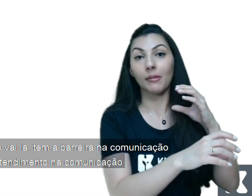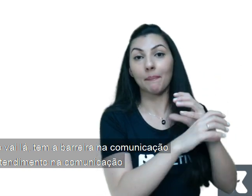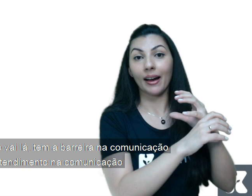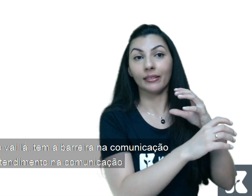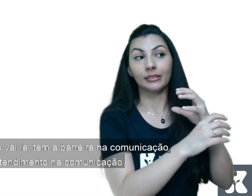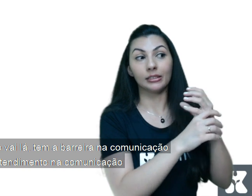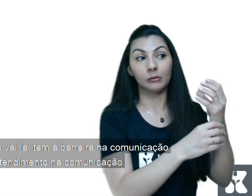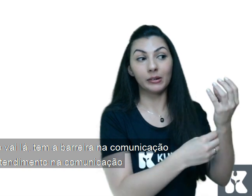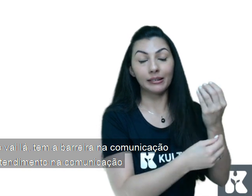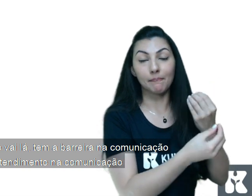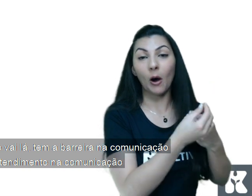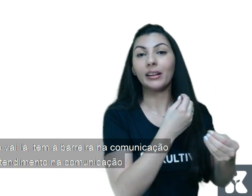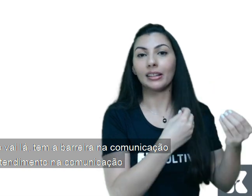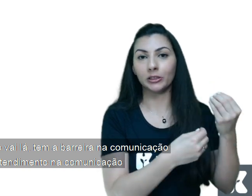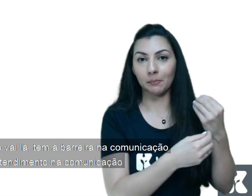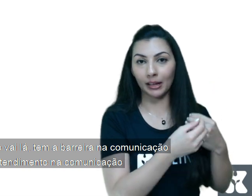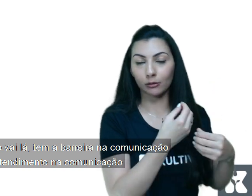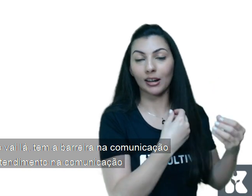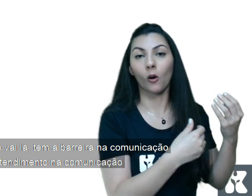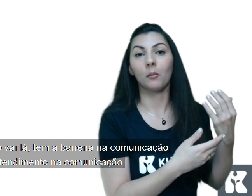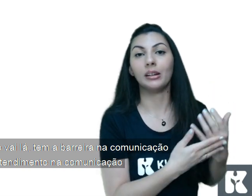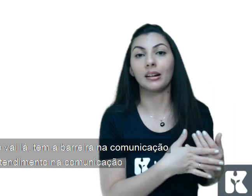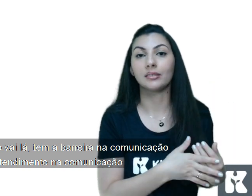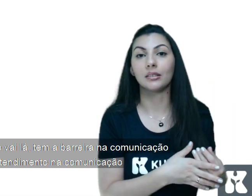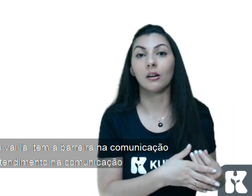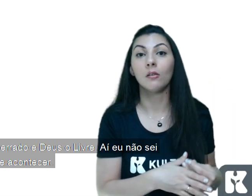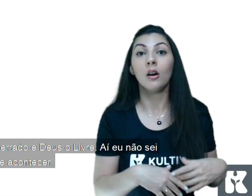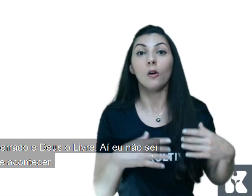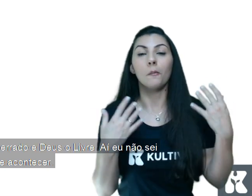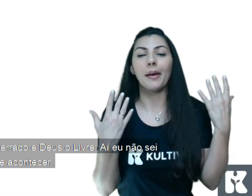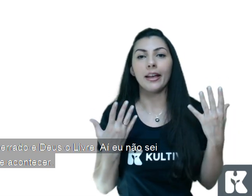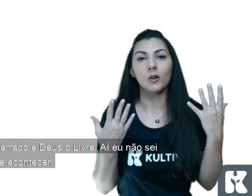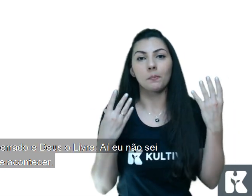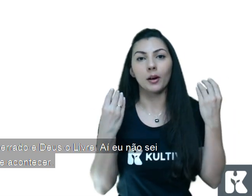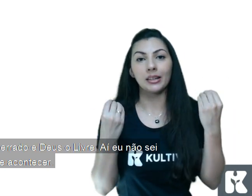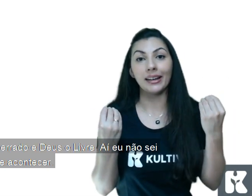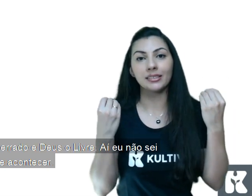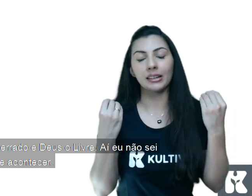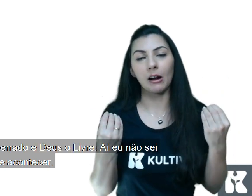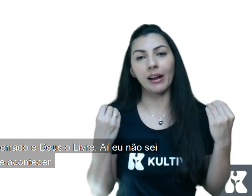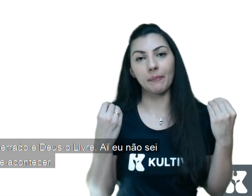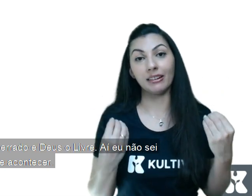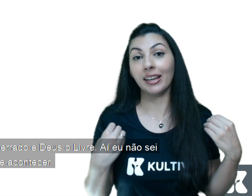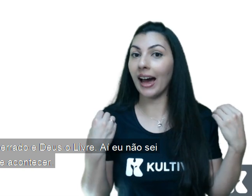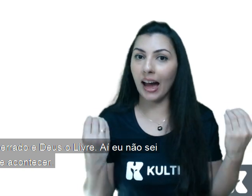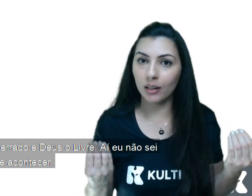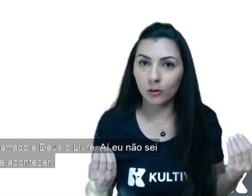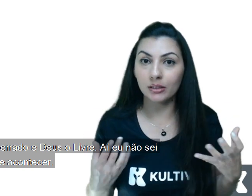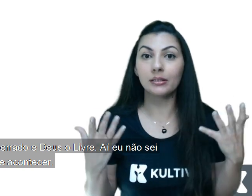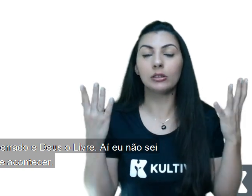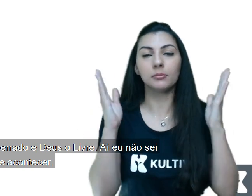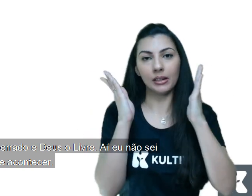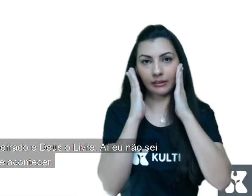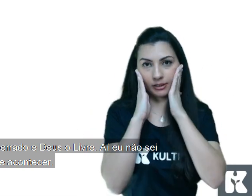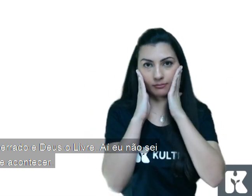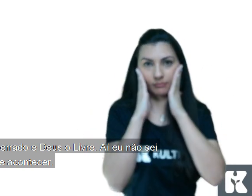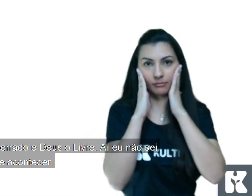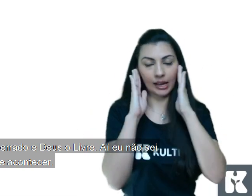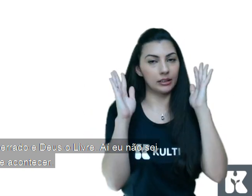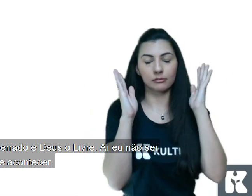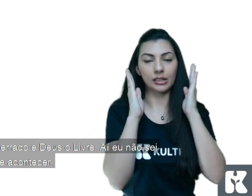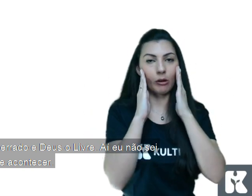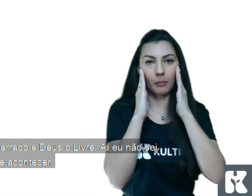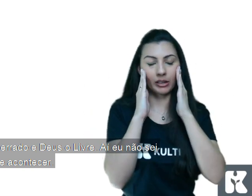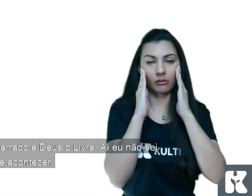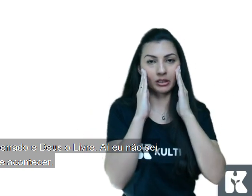causa de um mau entendimento na comunicação, o médico pode receitar um remédio errado e Deus me livre.